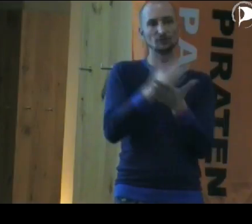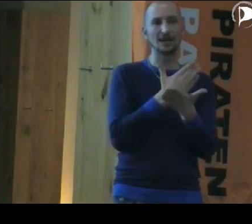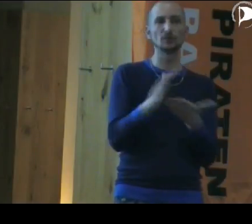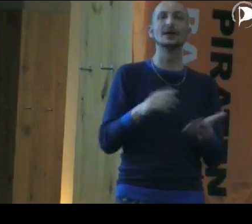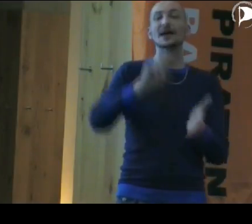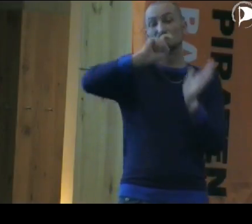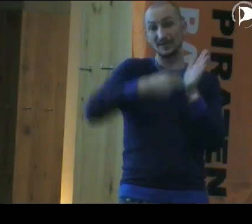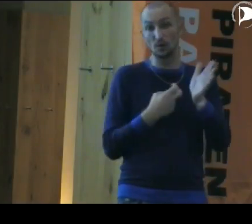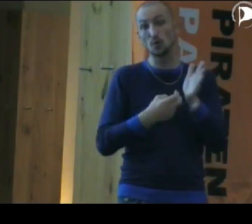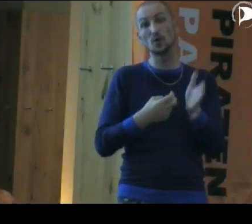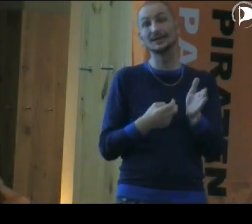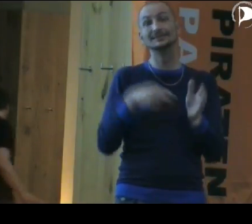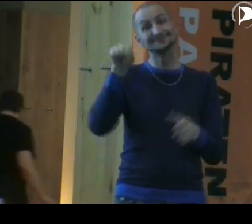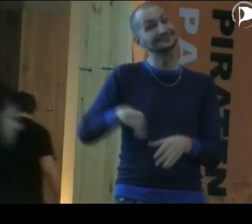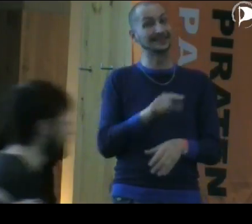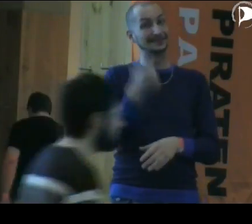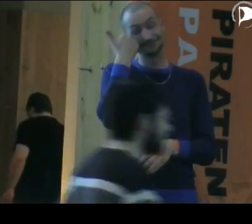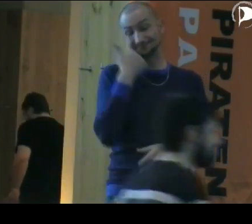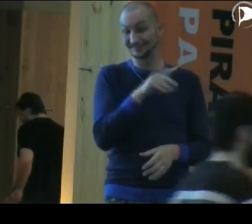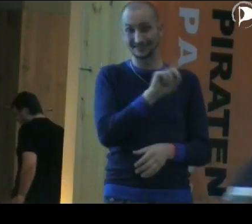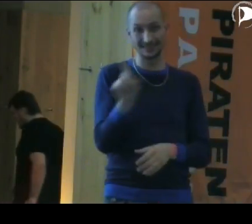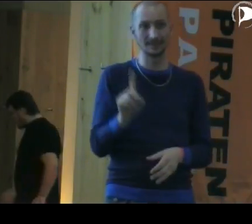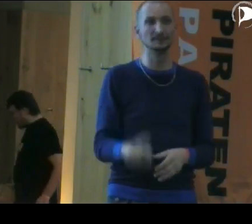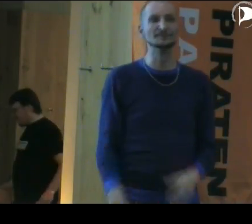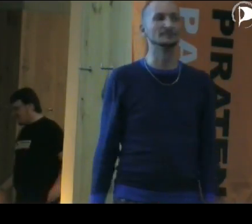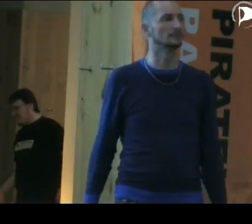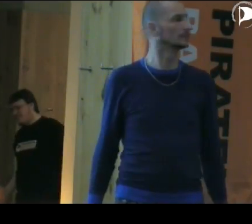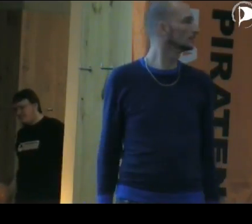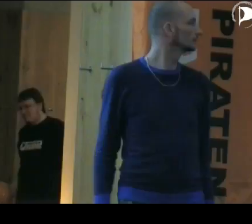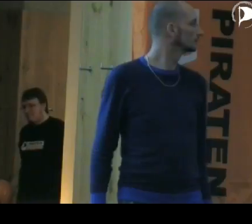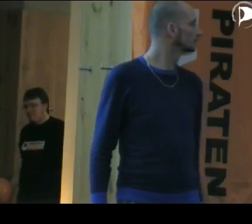wiederholte da gibt es war